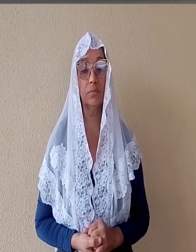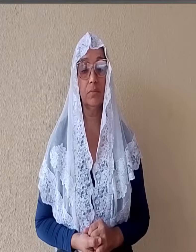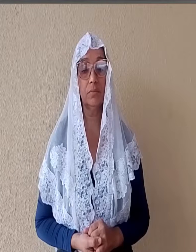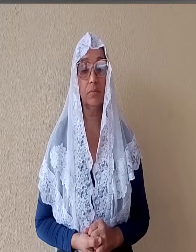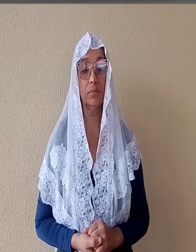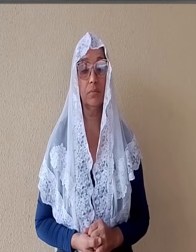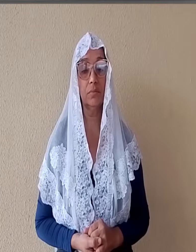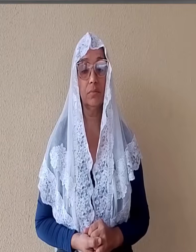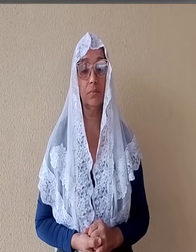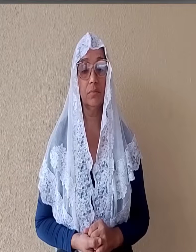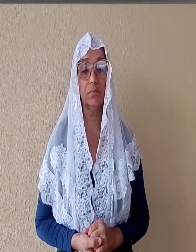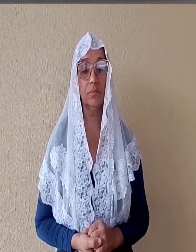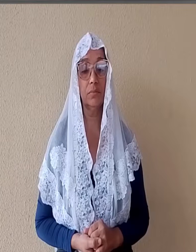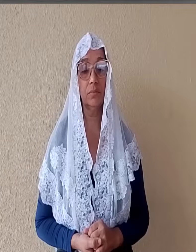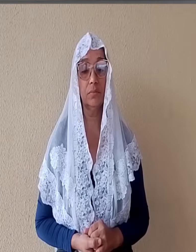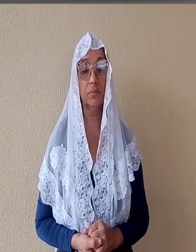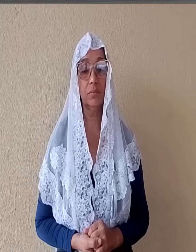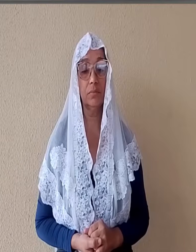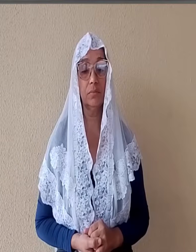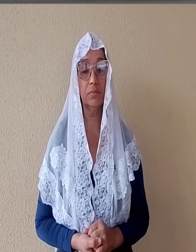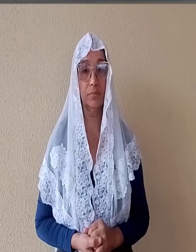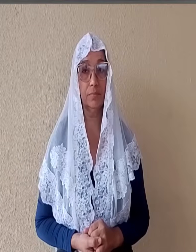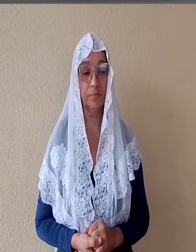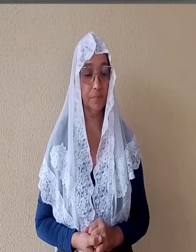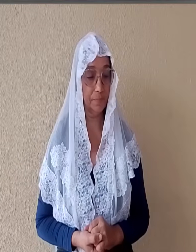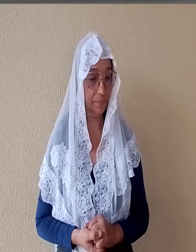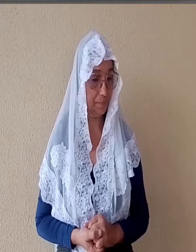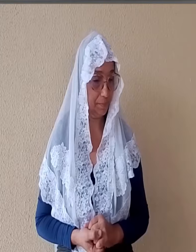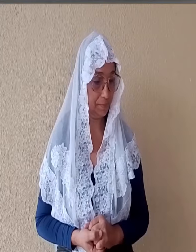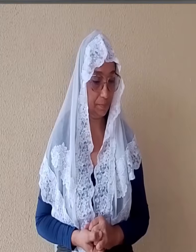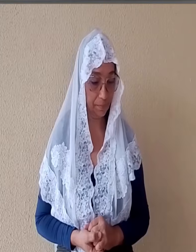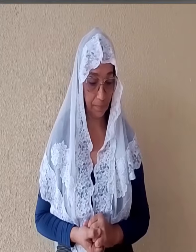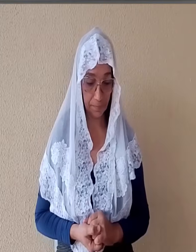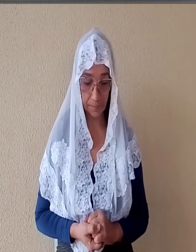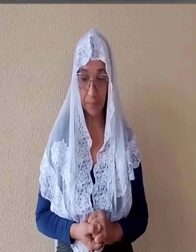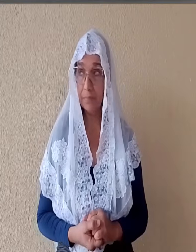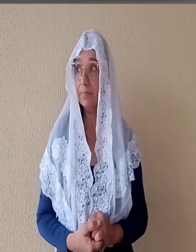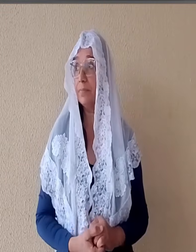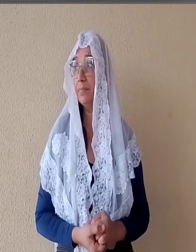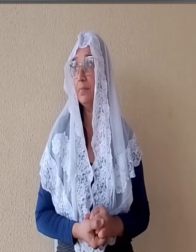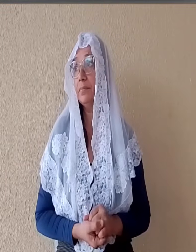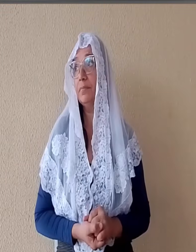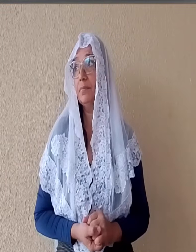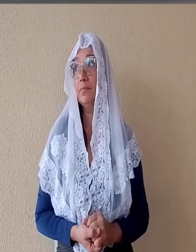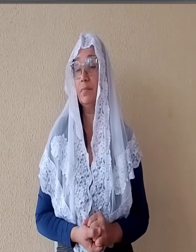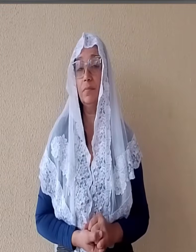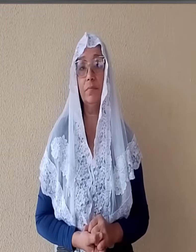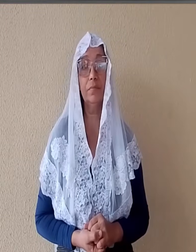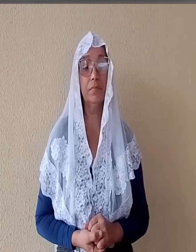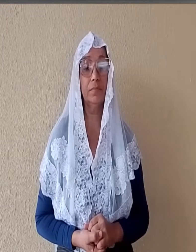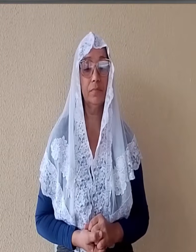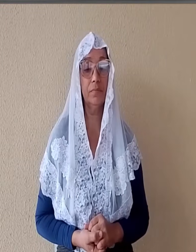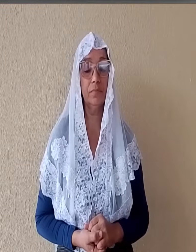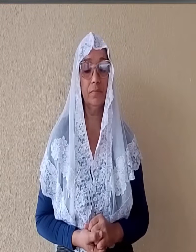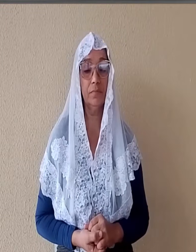É 9 de Josué, né? Josué, 21 de 2 Samuel.